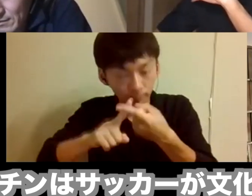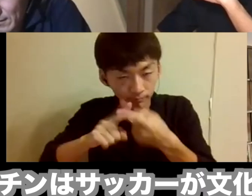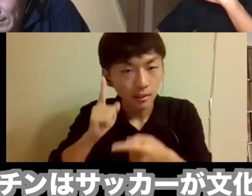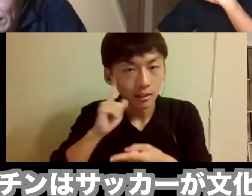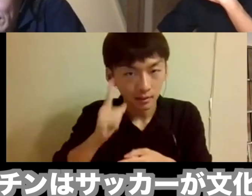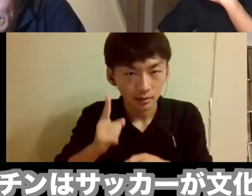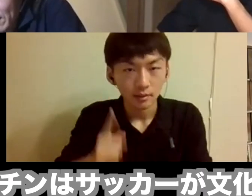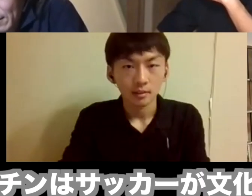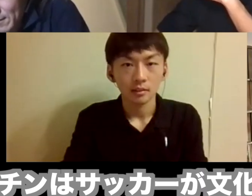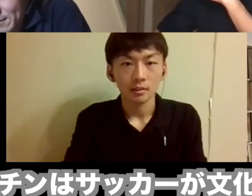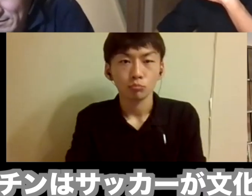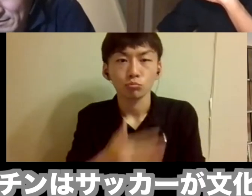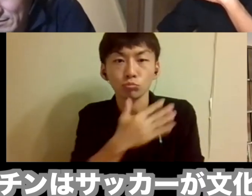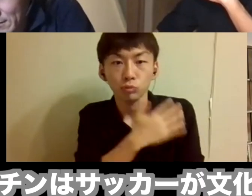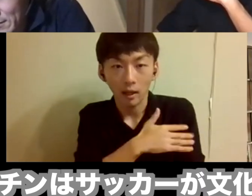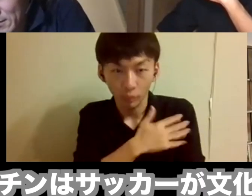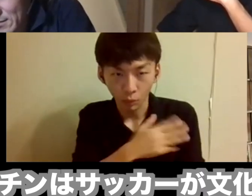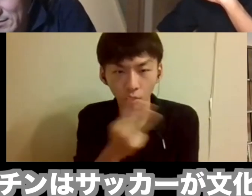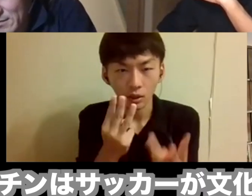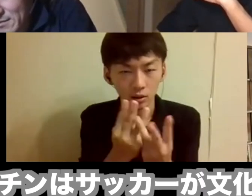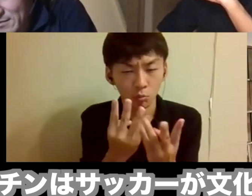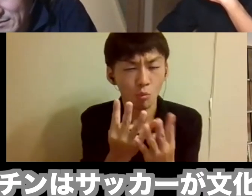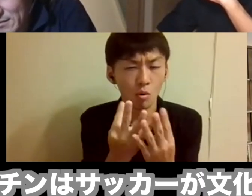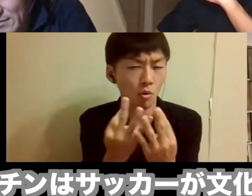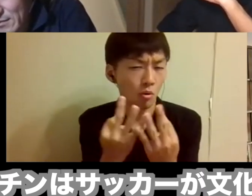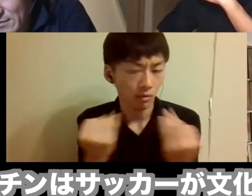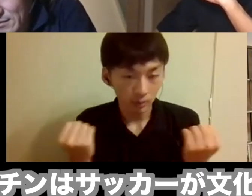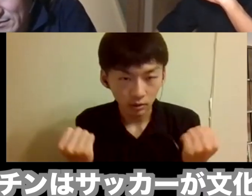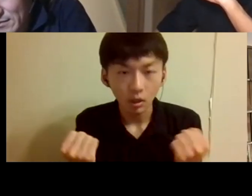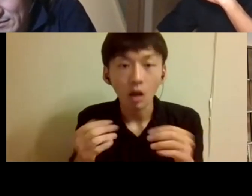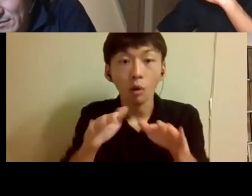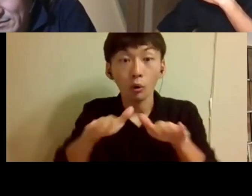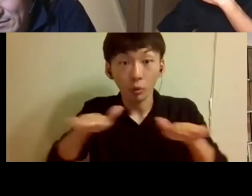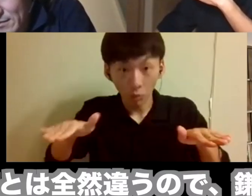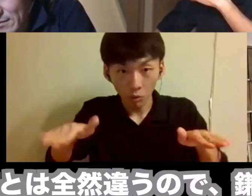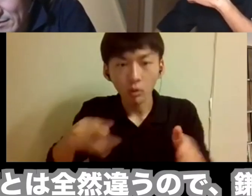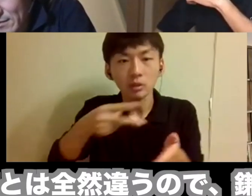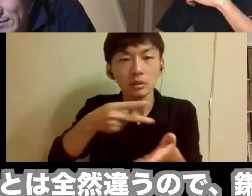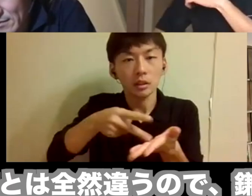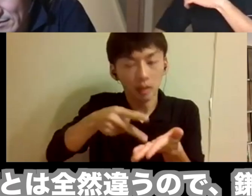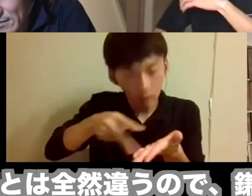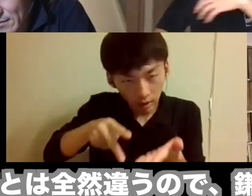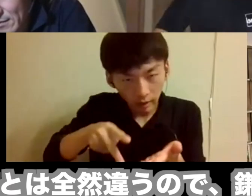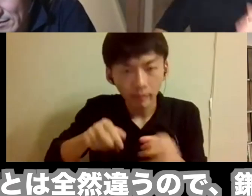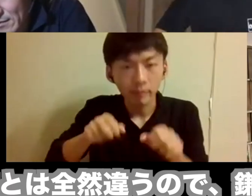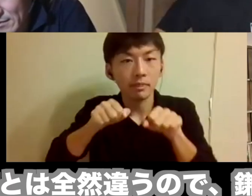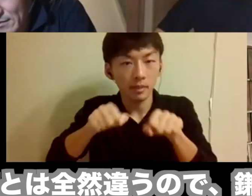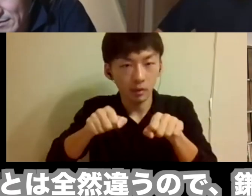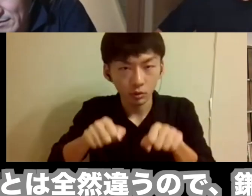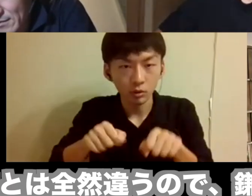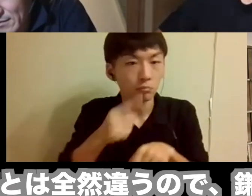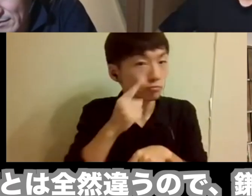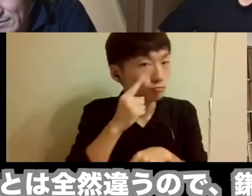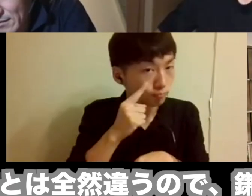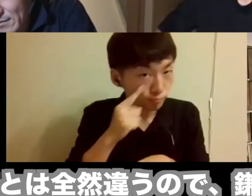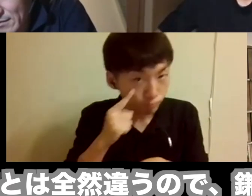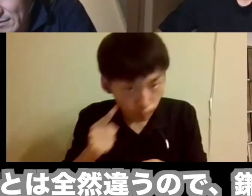さとか子どもたちがサッカーをしている高こと見かける多さとかやっぱり全然あの